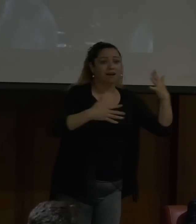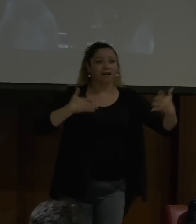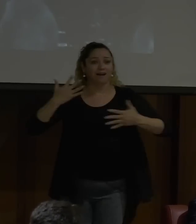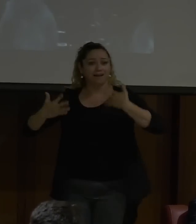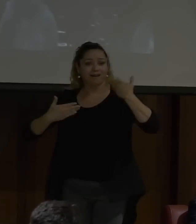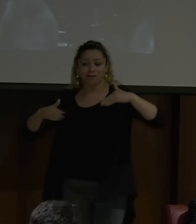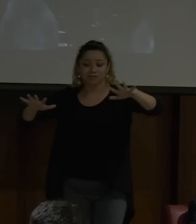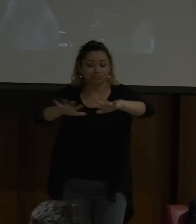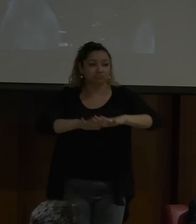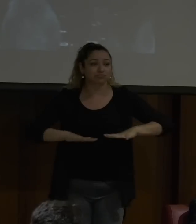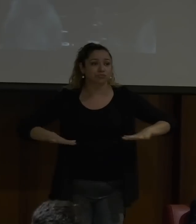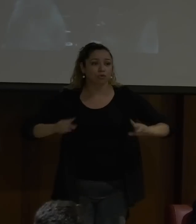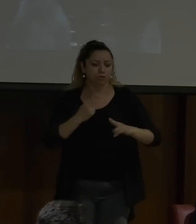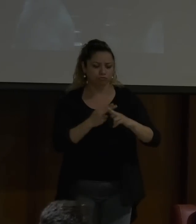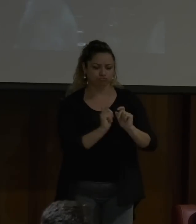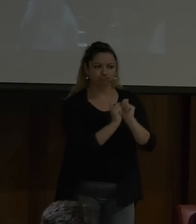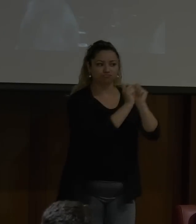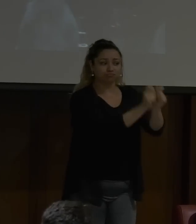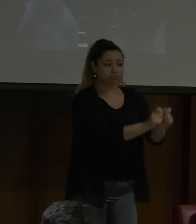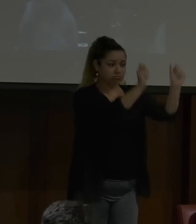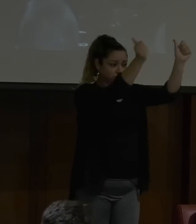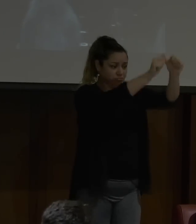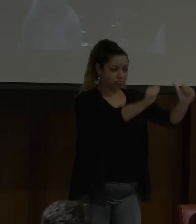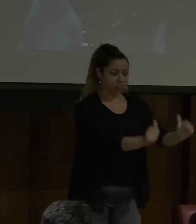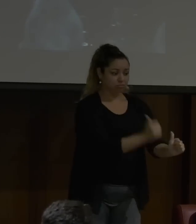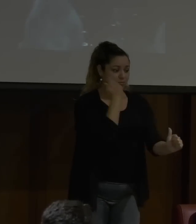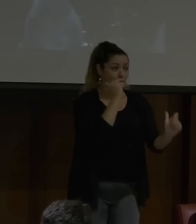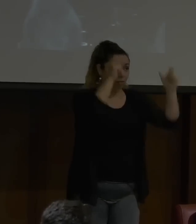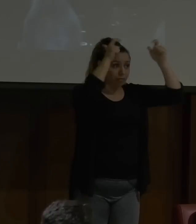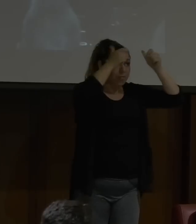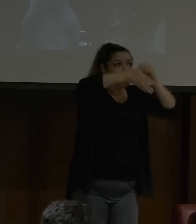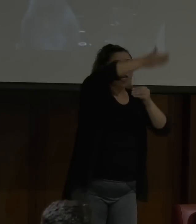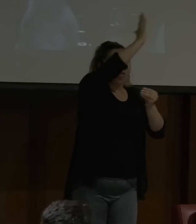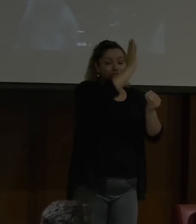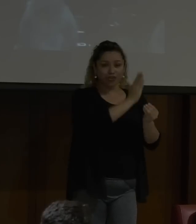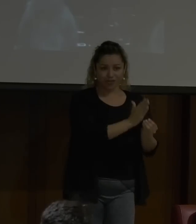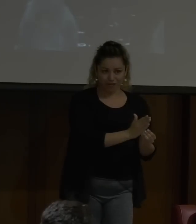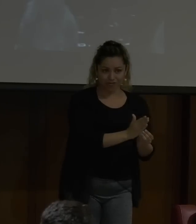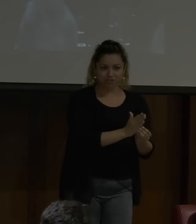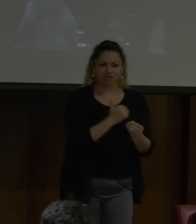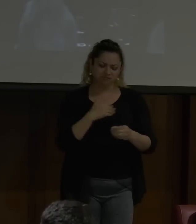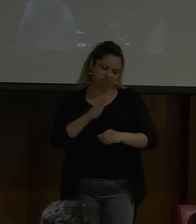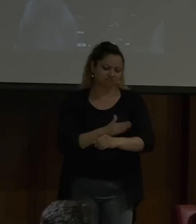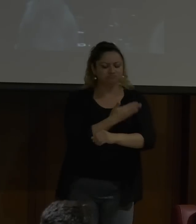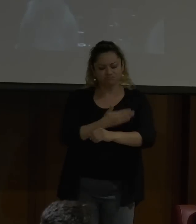ya tiene su diosa coronada. Y canta el pobre Leandro